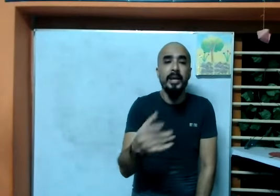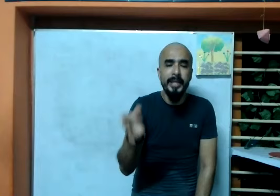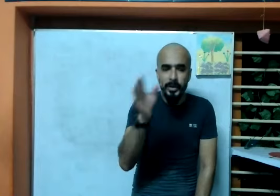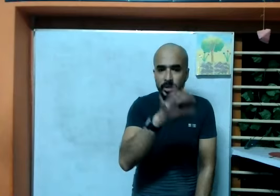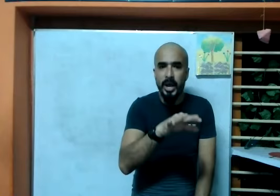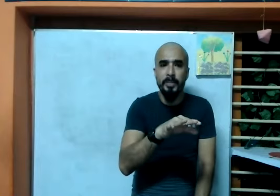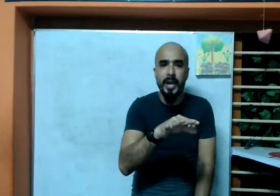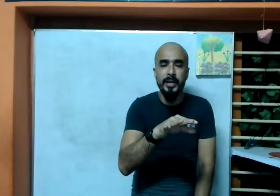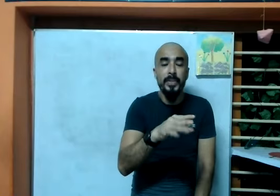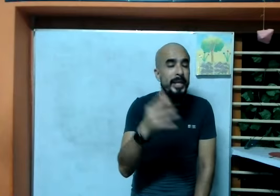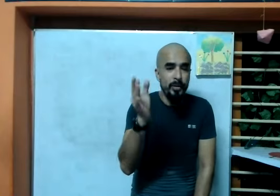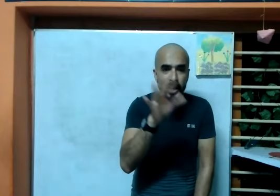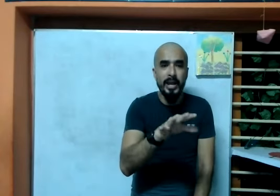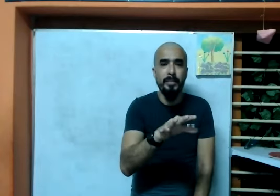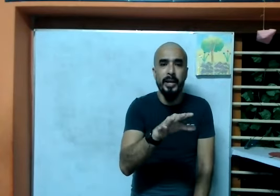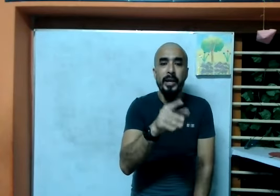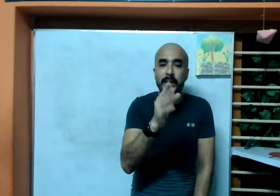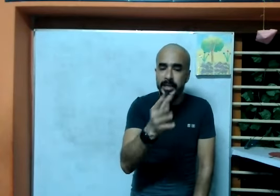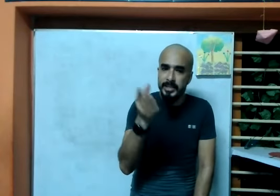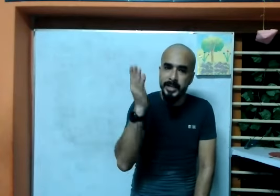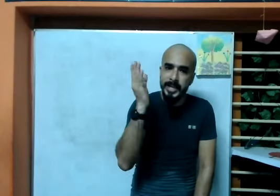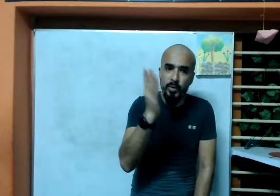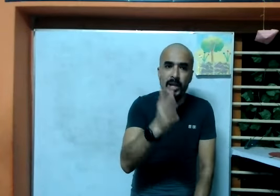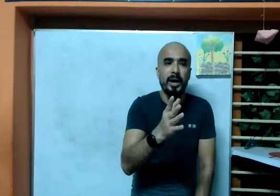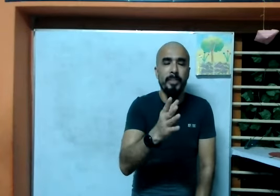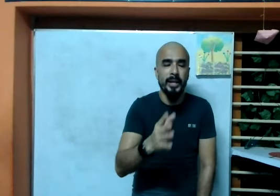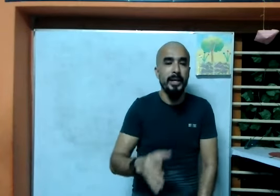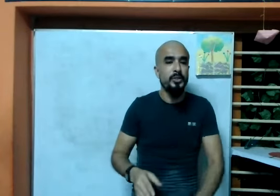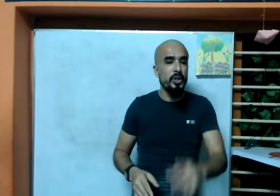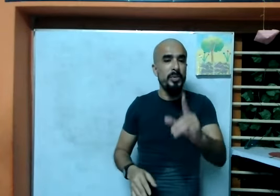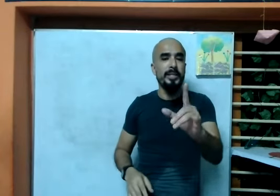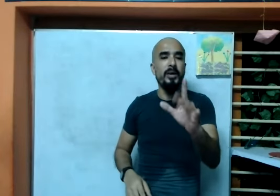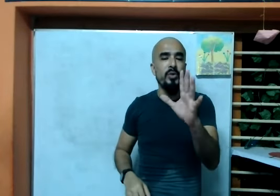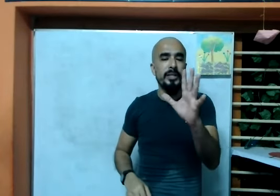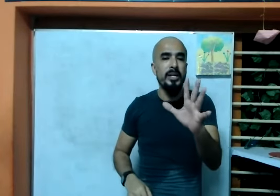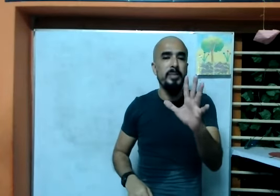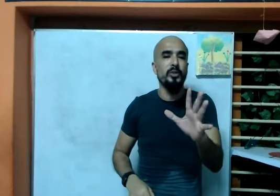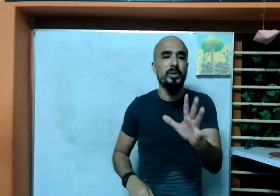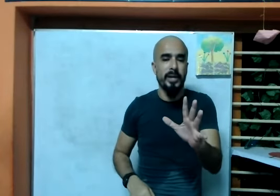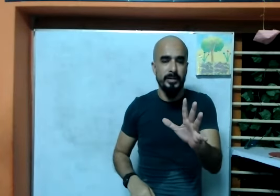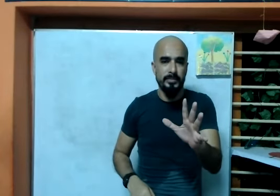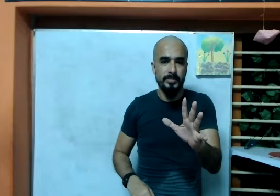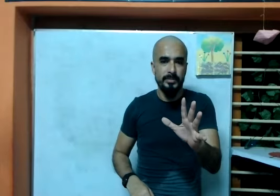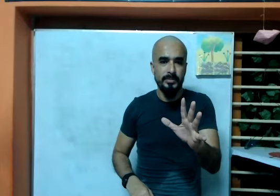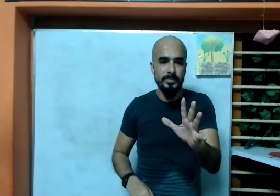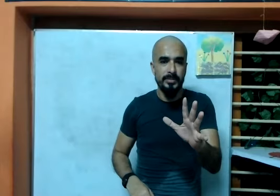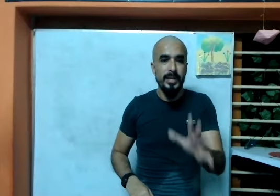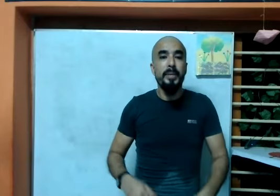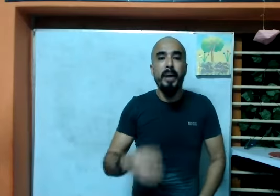he would come back he will come back he said he will come back যদি বলে তাহলে তোয়াসিনের বিপদ হতে পারে বাবা